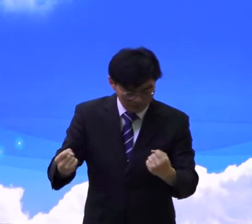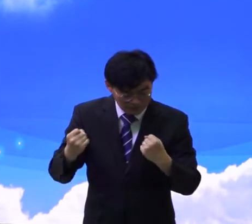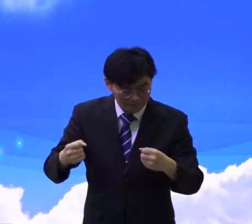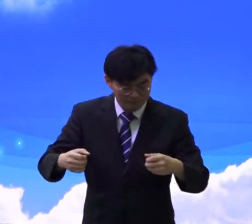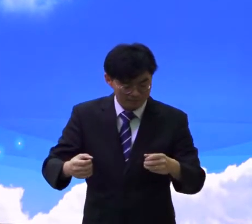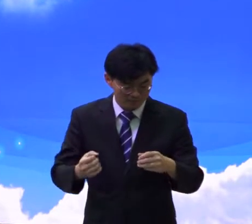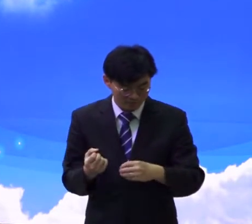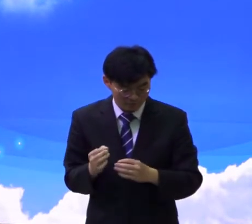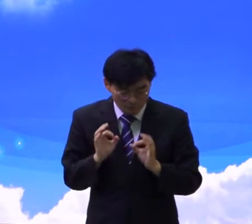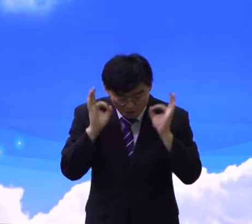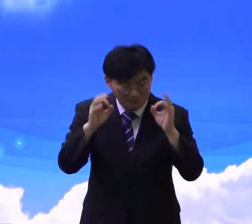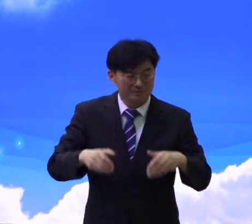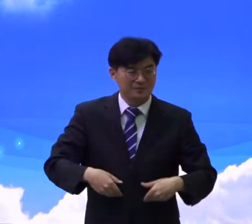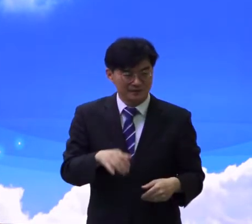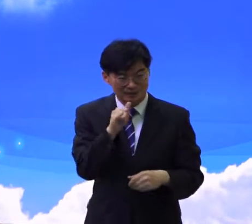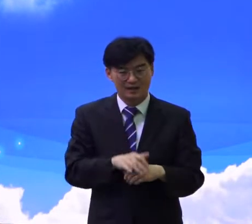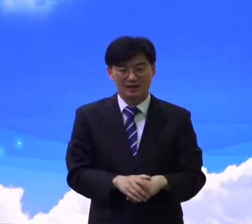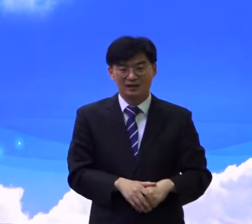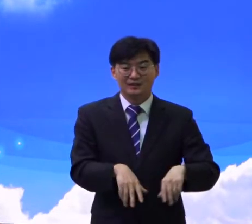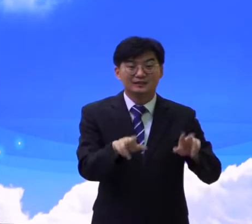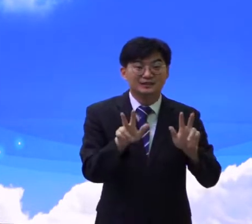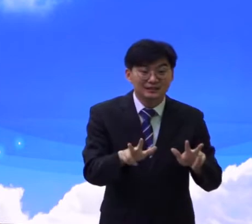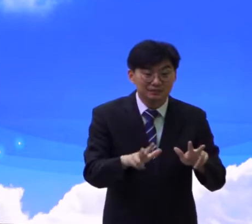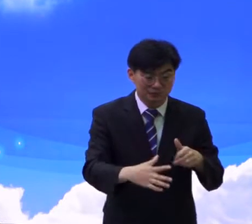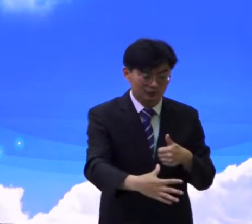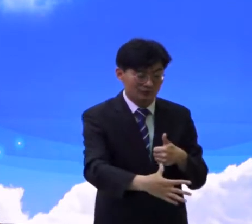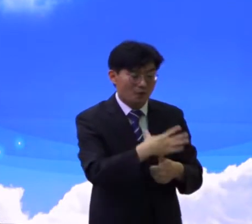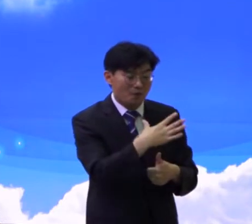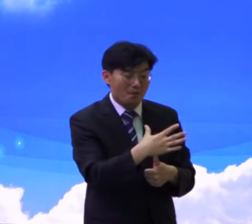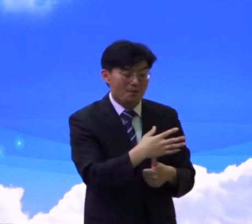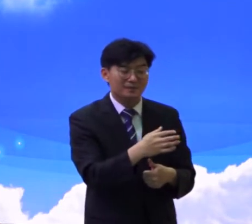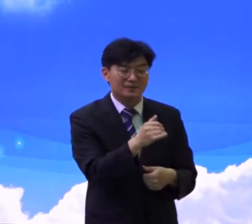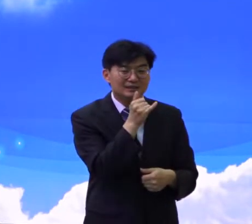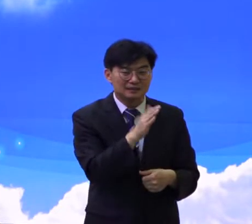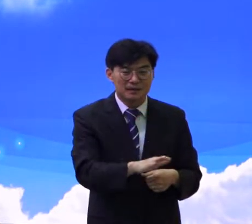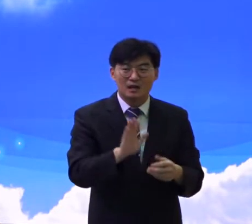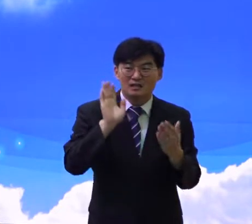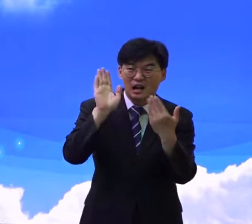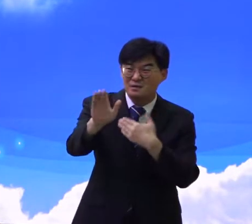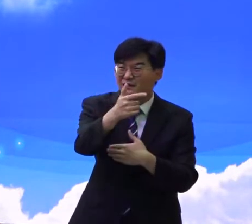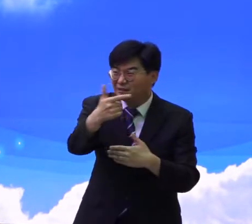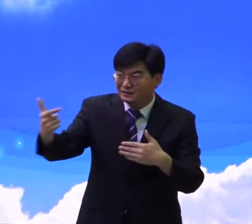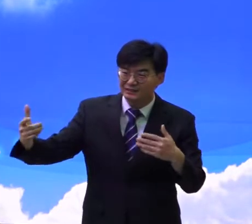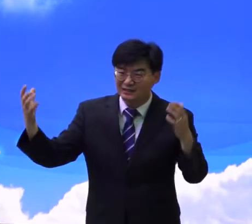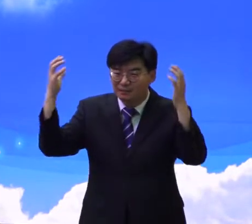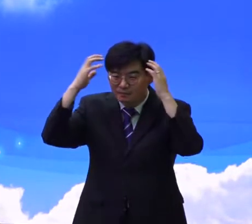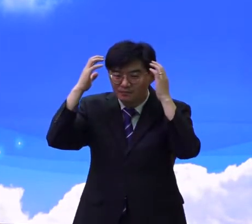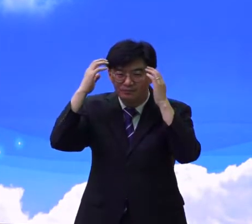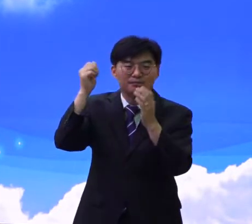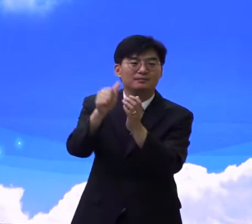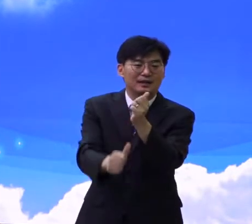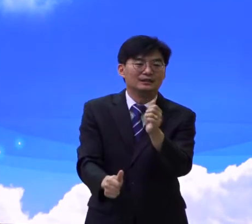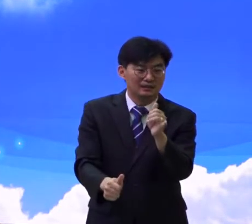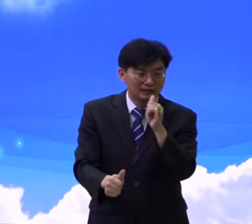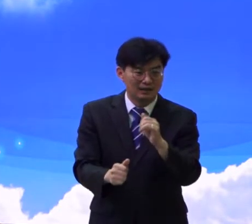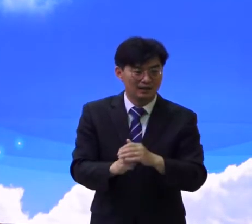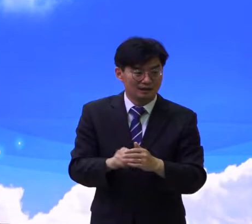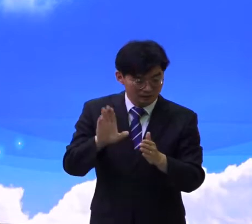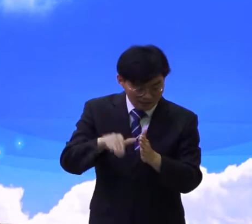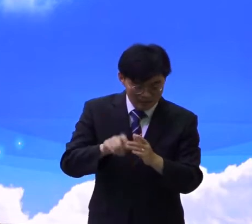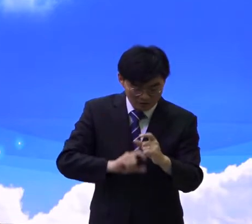것입니다. 지금은 사람들과 달리지만 나중에는 말과 달려야 한다 하는 것입니다.